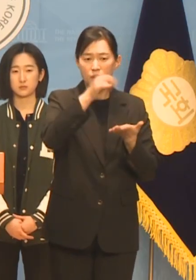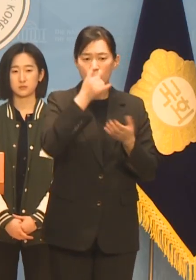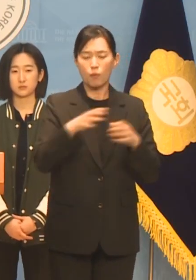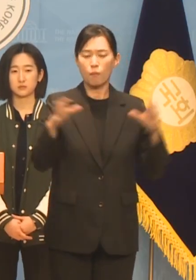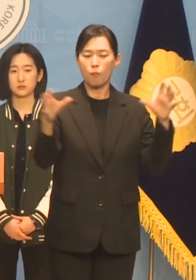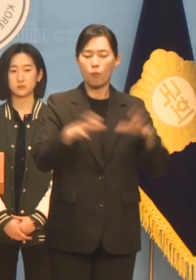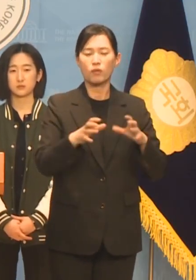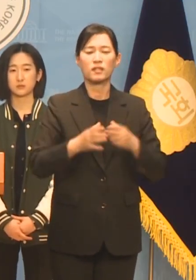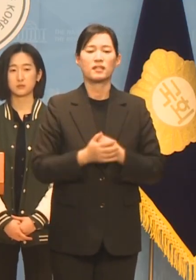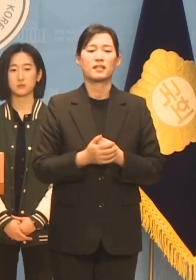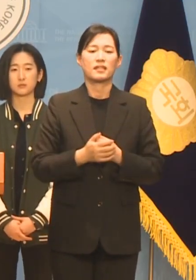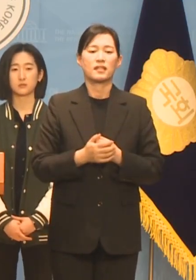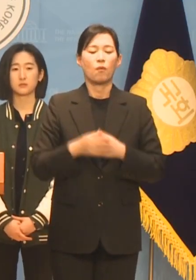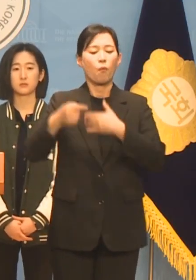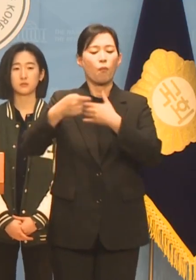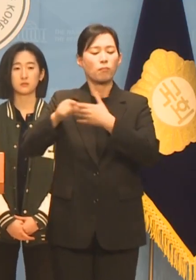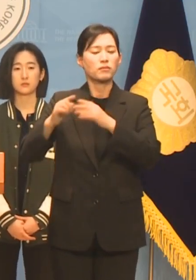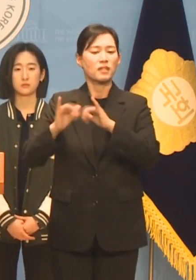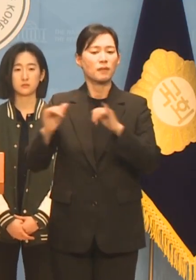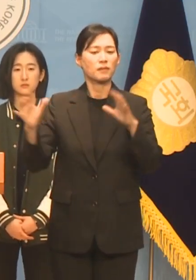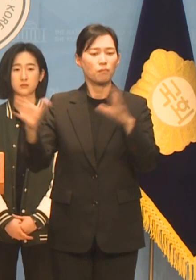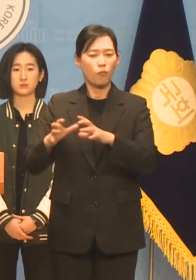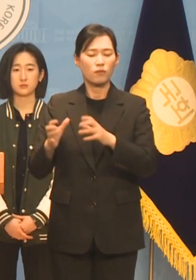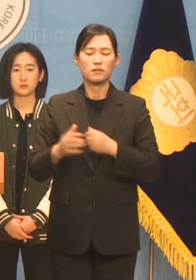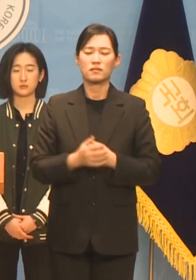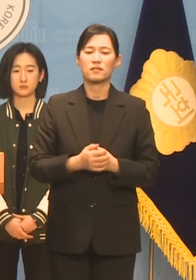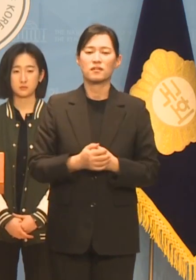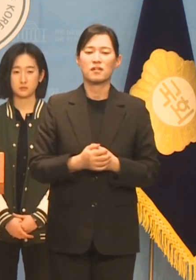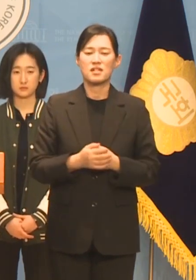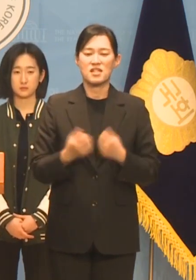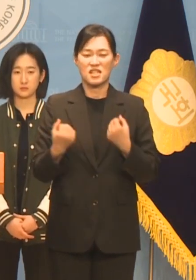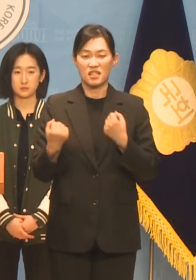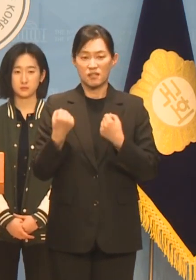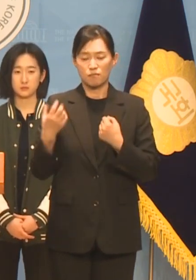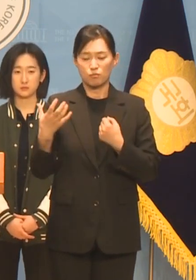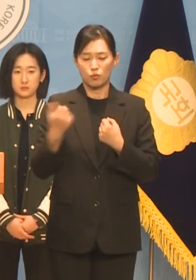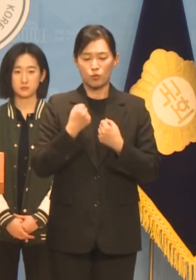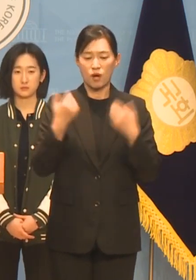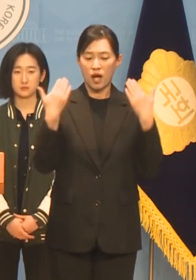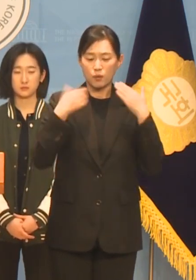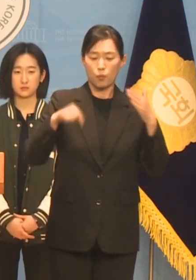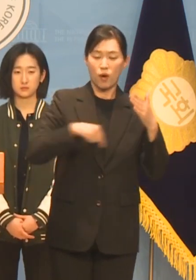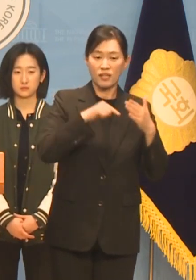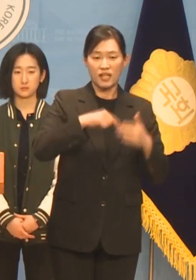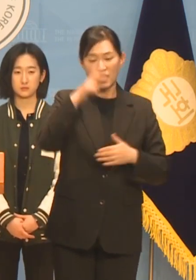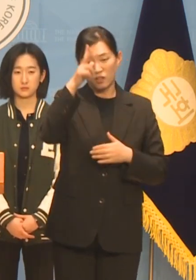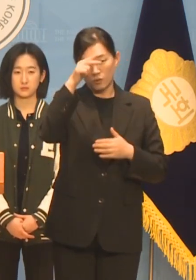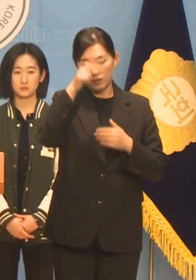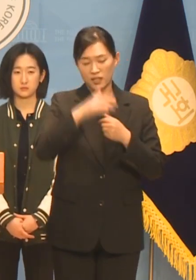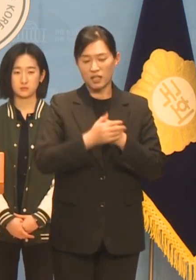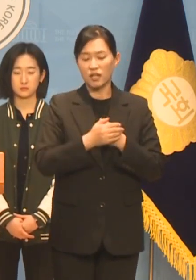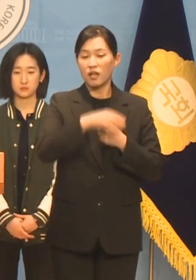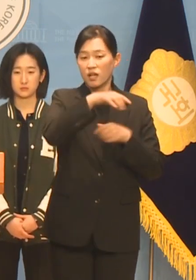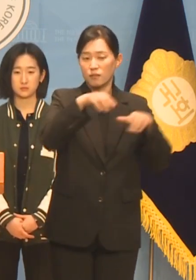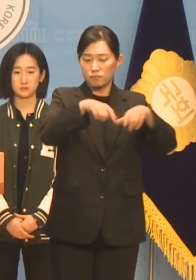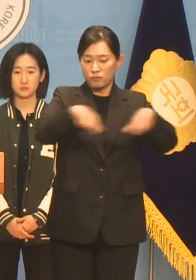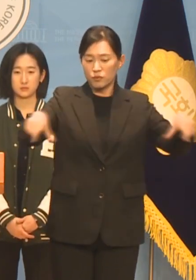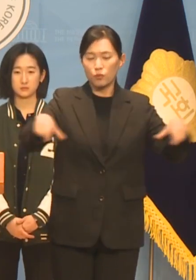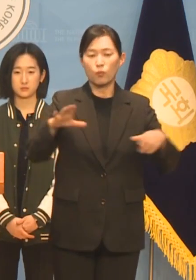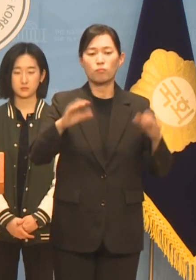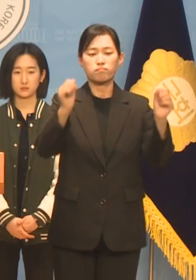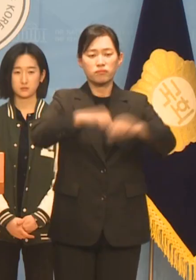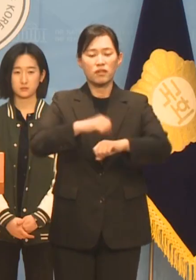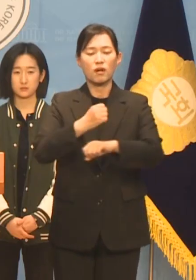결집한 대진연 및 그 외 외부 세력은 민주광장에서 벗어나 무력으로 교내 경찰들의 폴리스 라인을 무너뜨렸으며